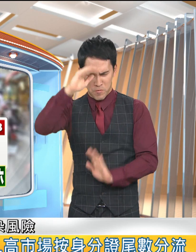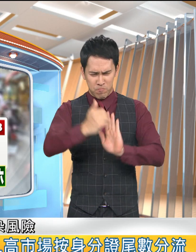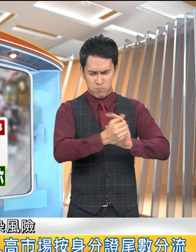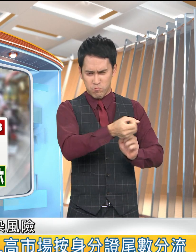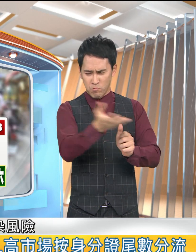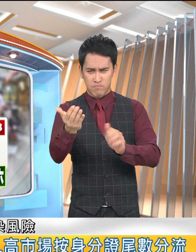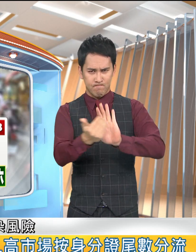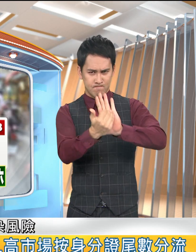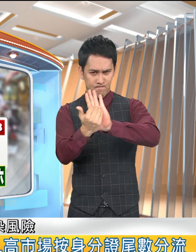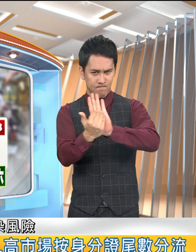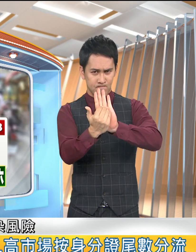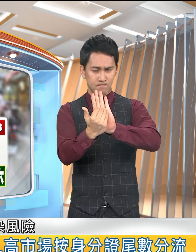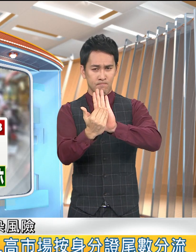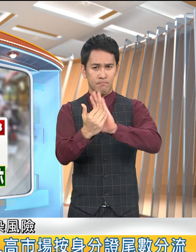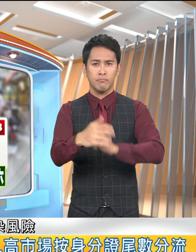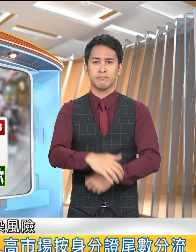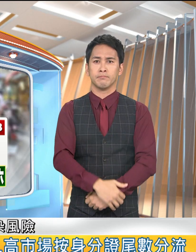的感染风险。